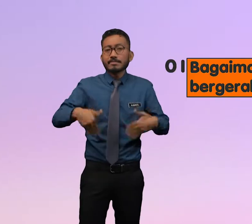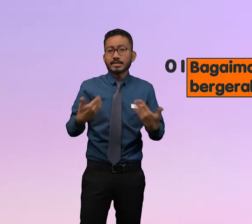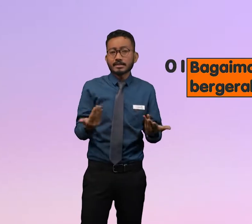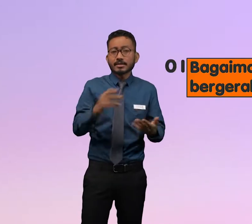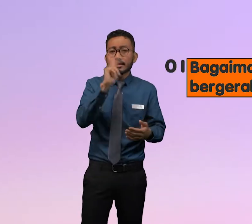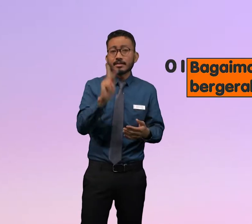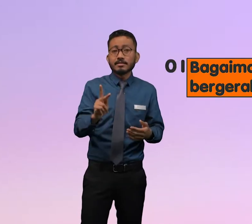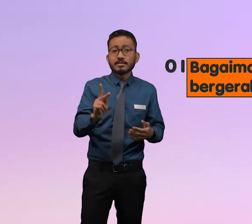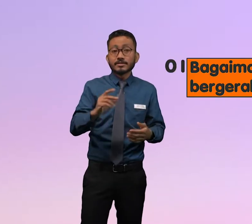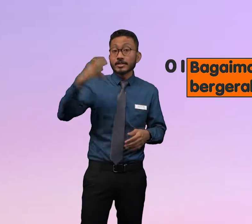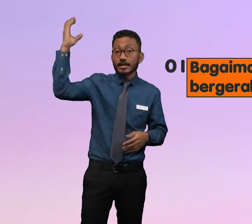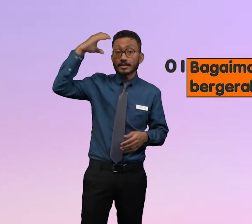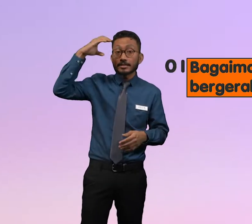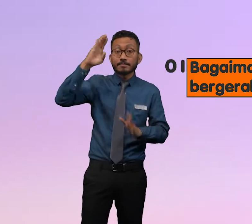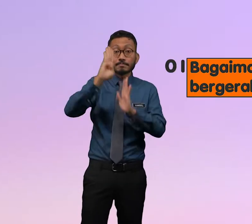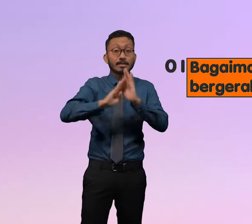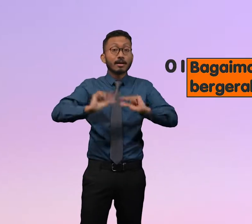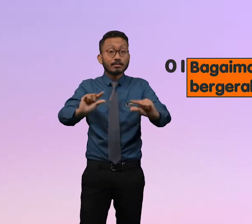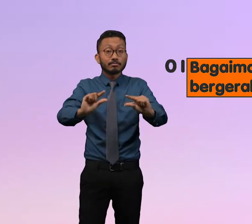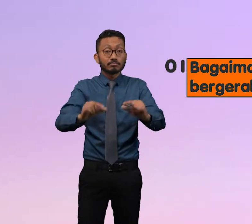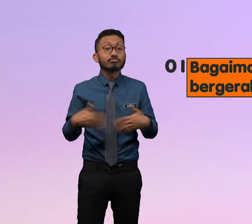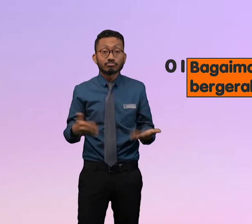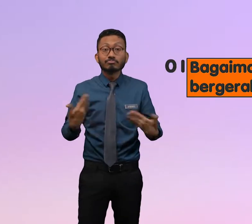bagaimana kak cahaya bergerak?